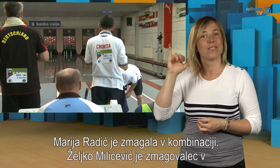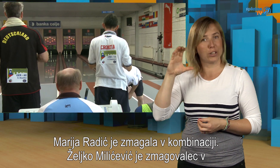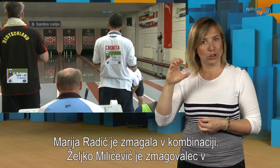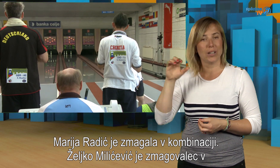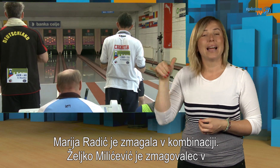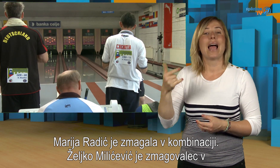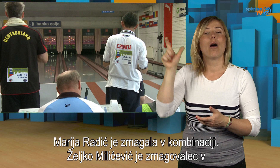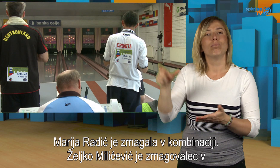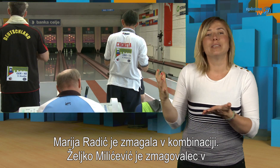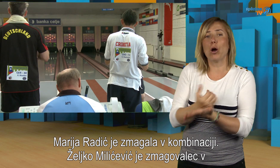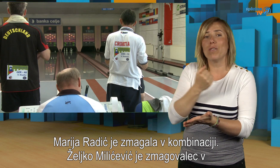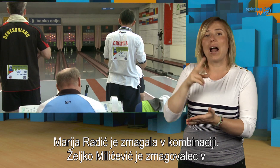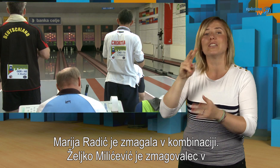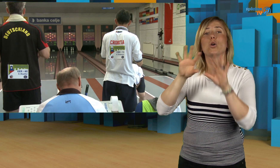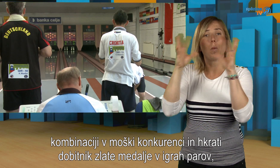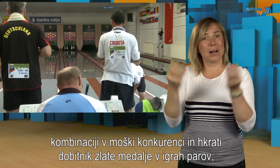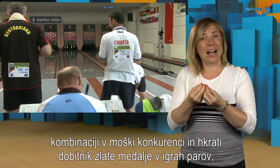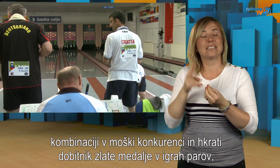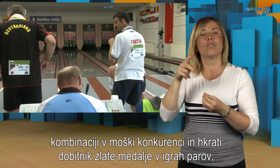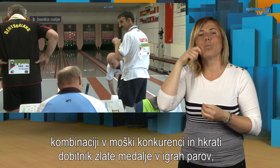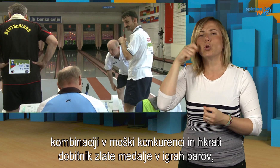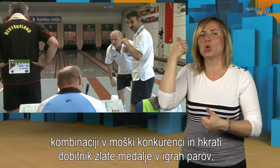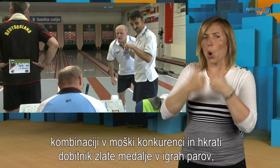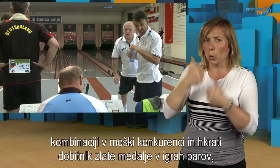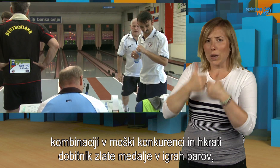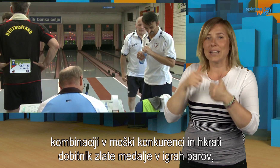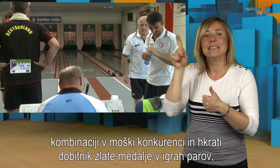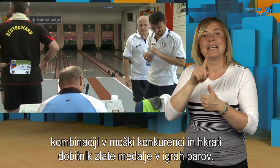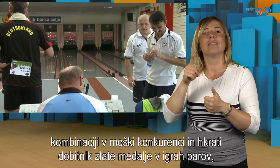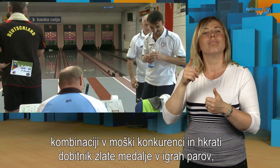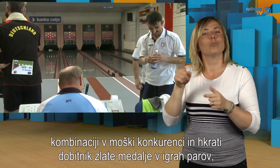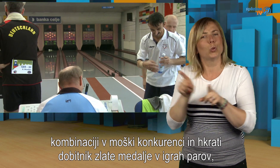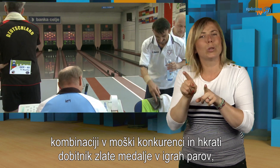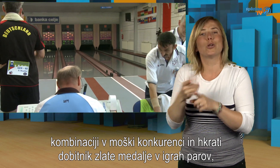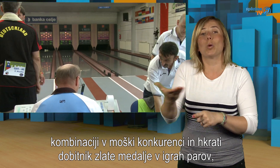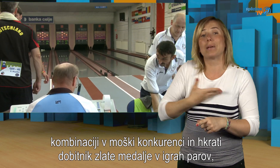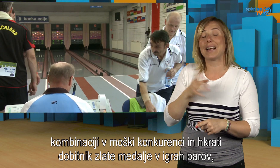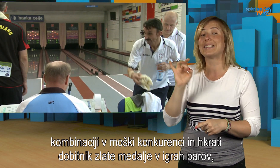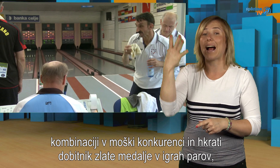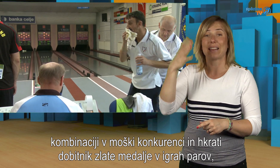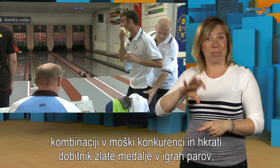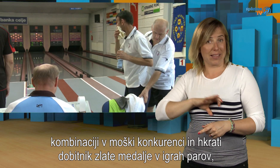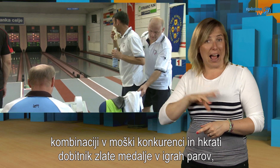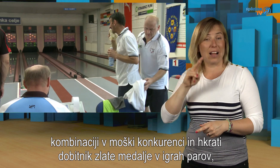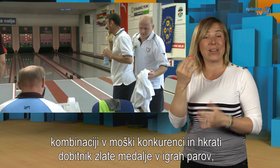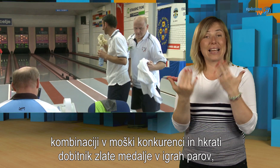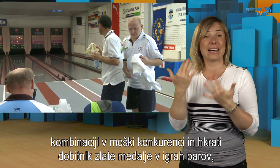v kombinaciji v moški konkurenci, hkrati dobitnik zlate medalje v igrah parov, ki si jo je priigral z